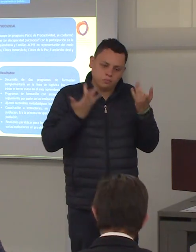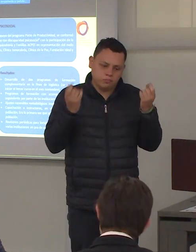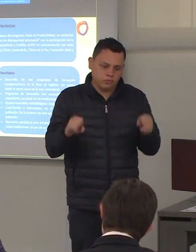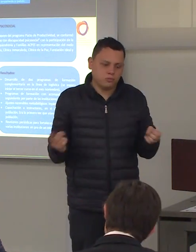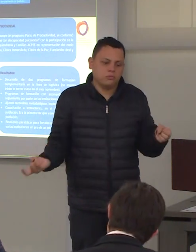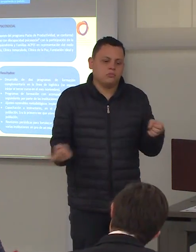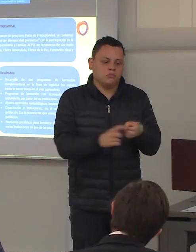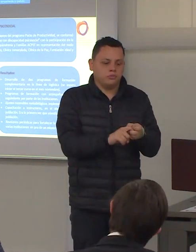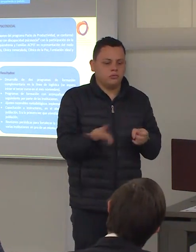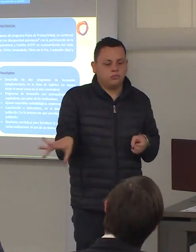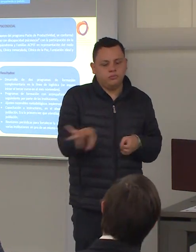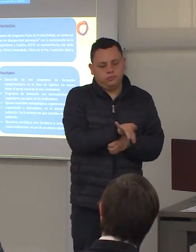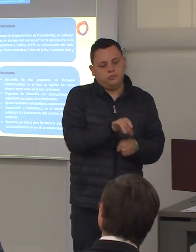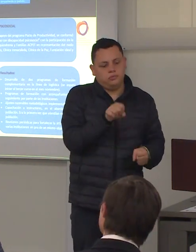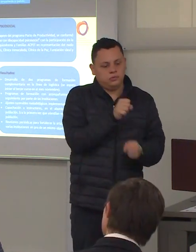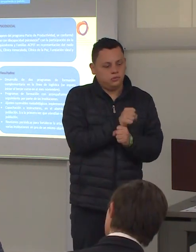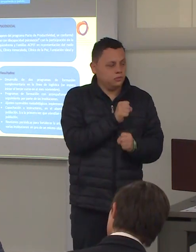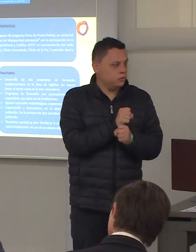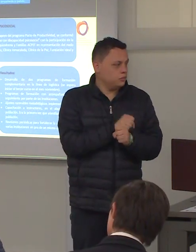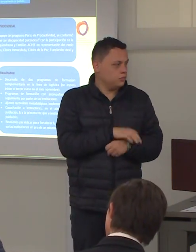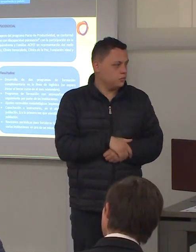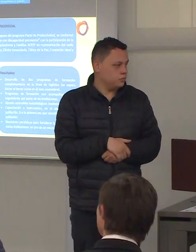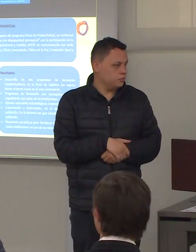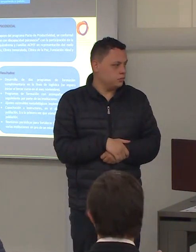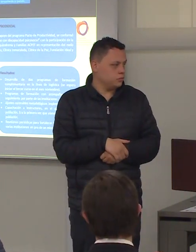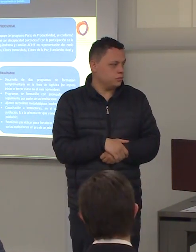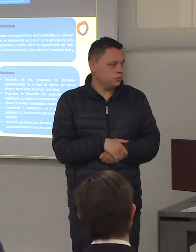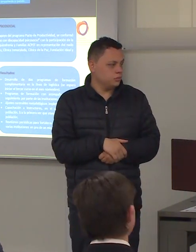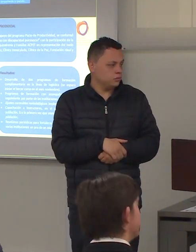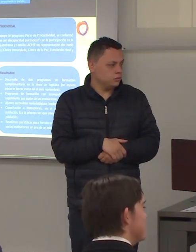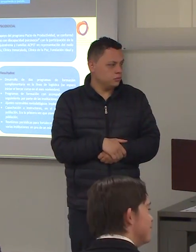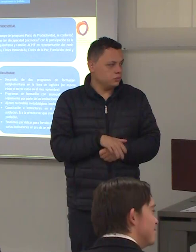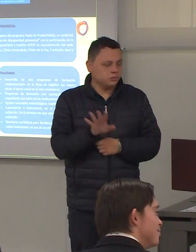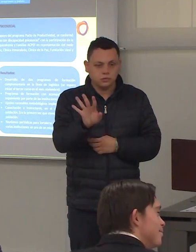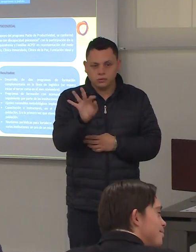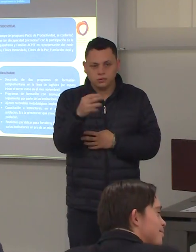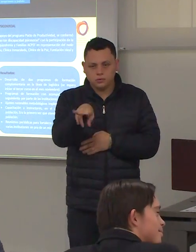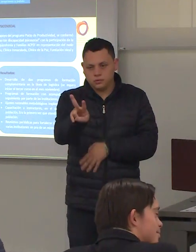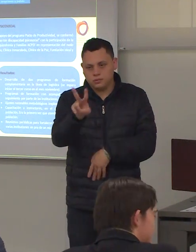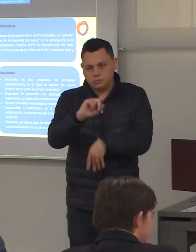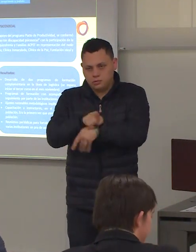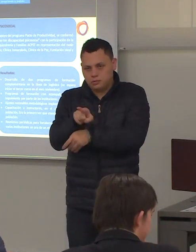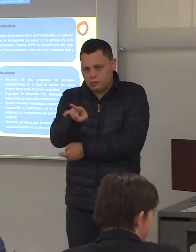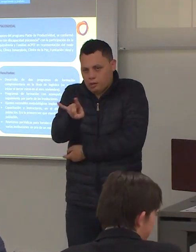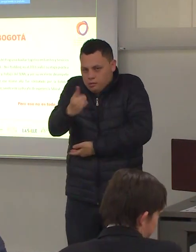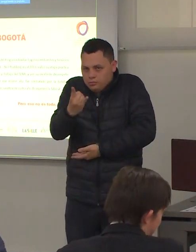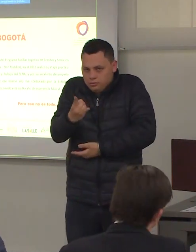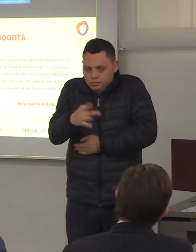logren ser vinculados. Y la verdad no me perdonaría irme, ya discúlpenme, me va a robar dos minutos.